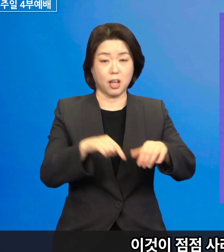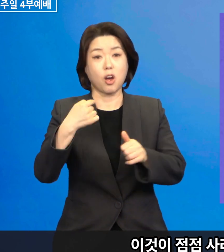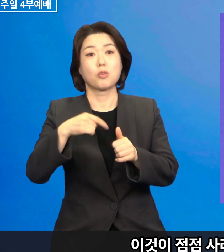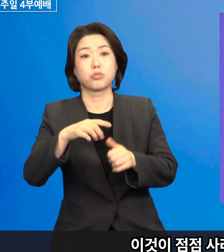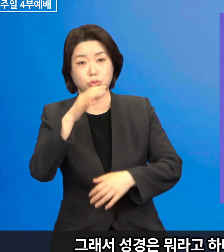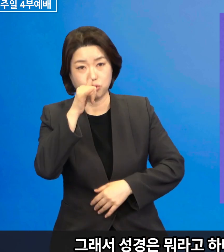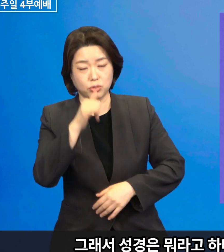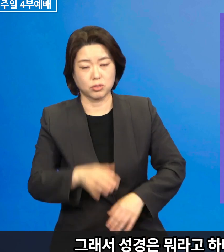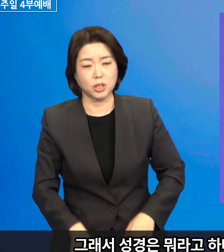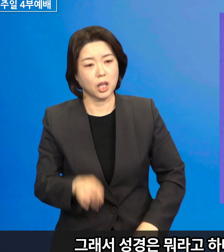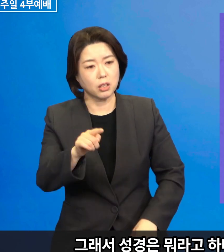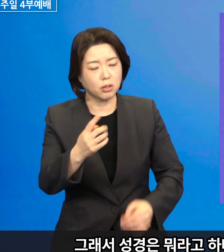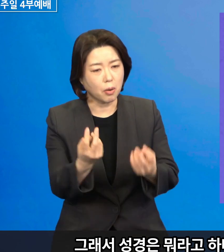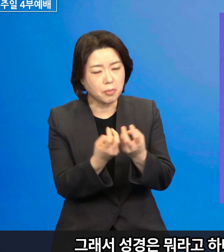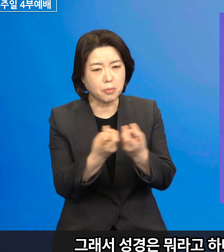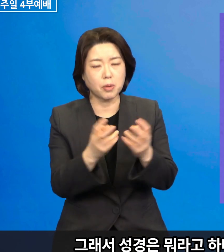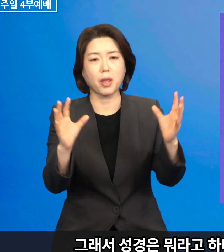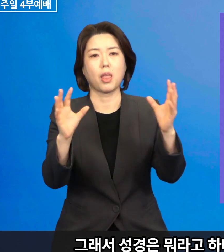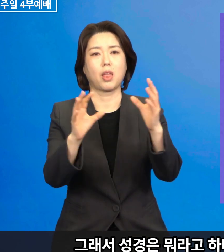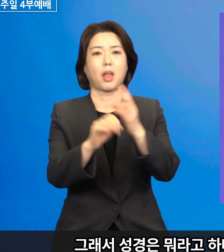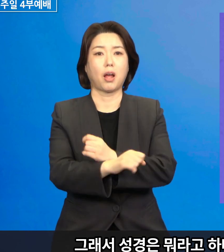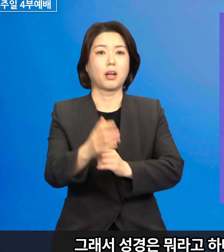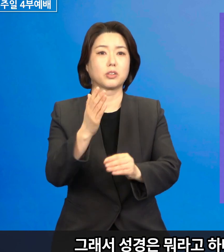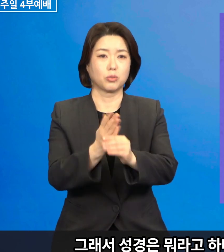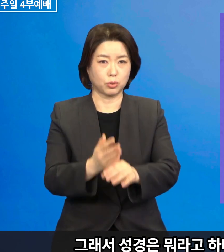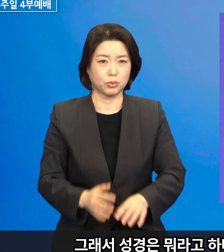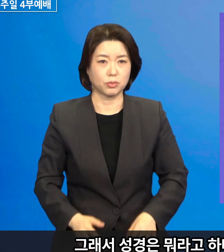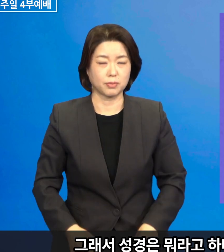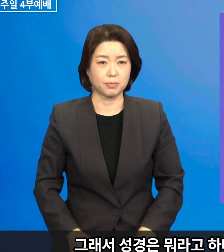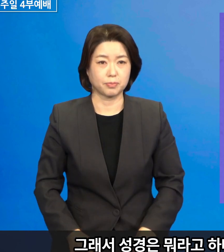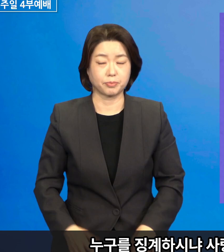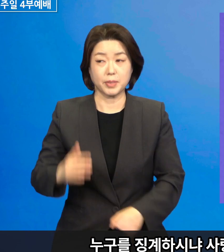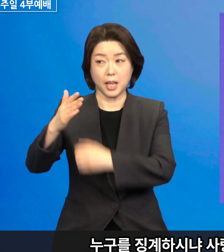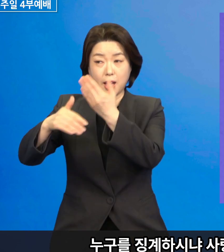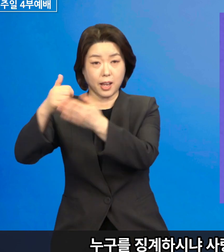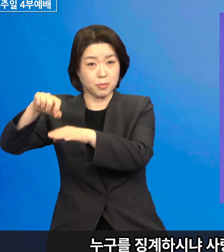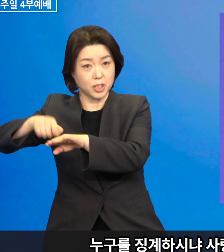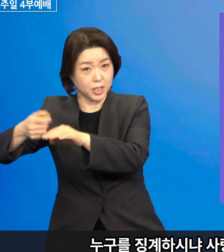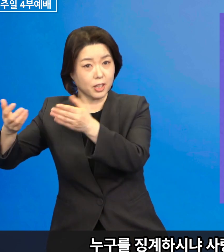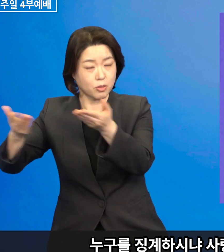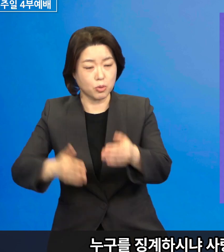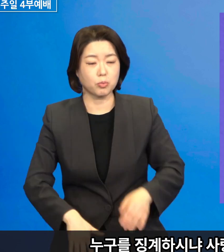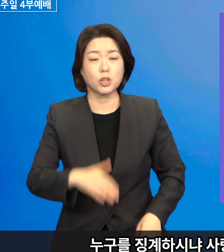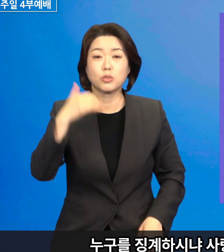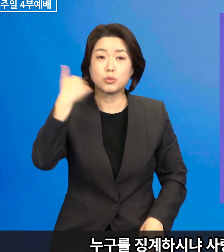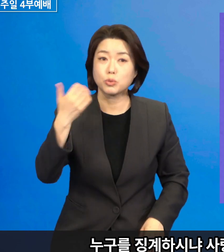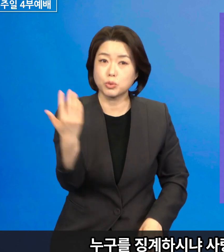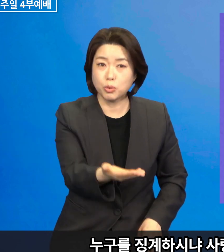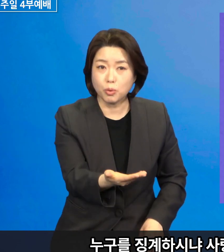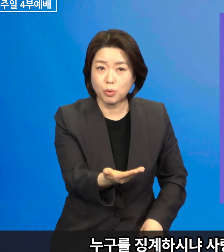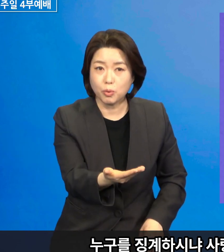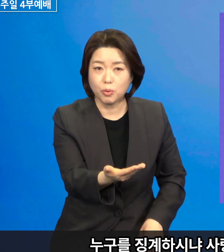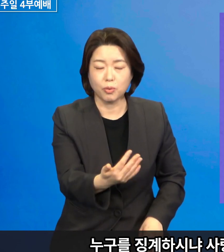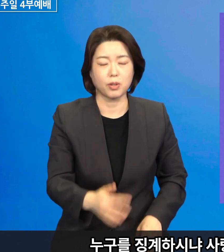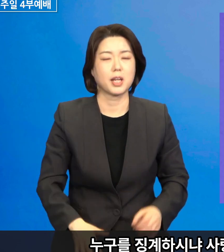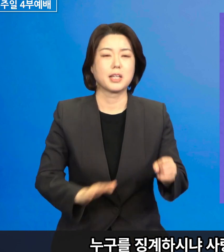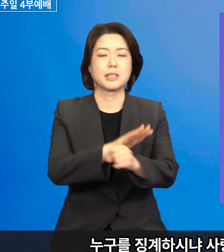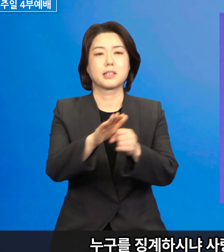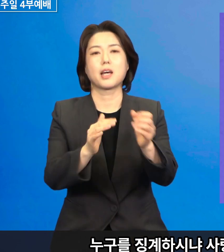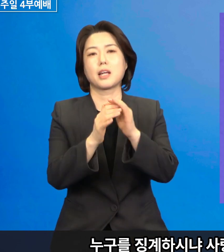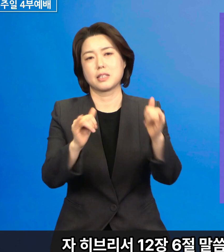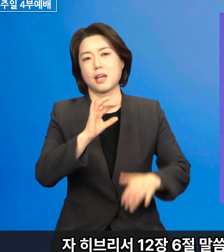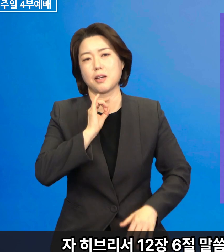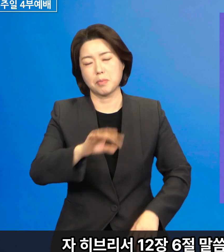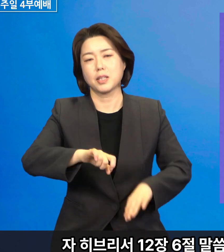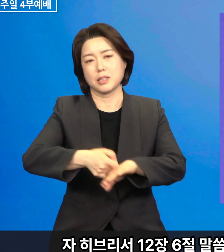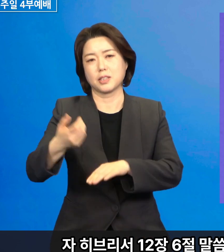사라지고 있는 거예요. 그래서 성경은 뭐라고 하냐면 하나님이 징계하시는데 누구를 징계하시냐? 사랑하시는 자만